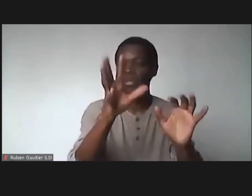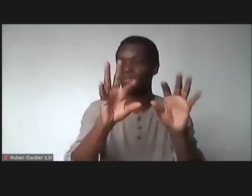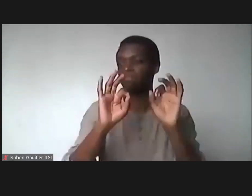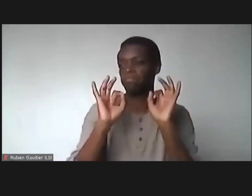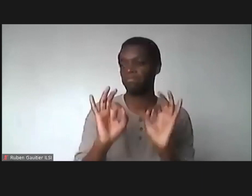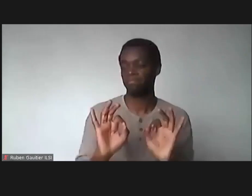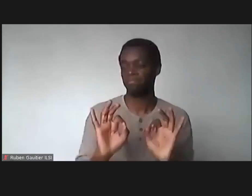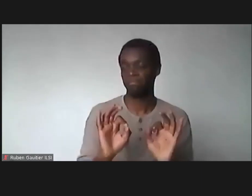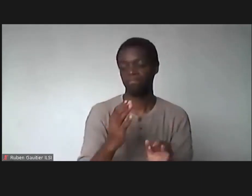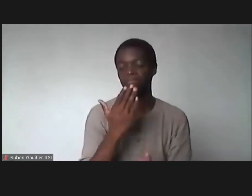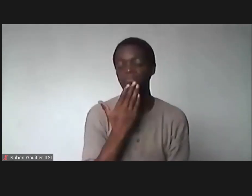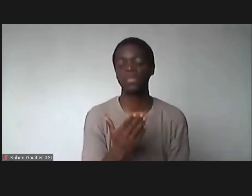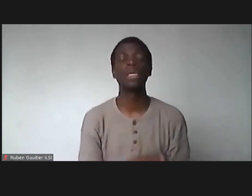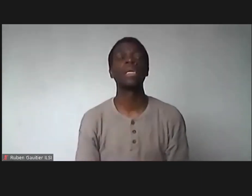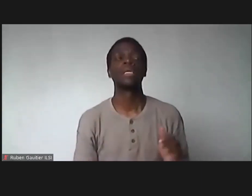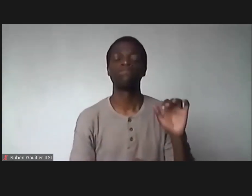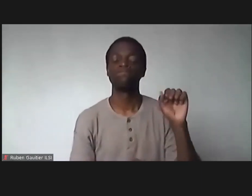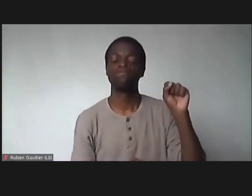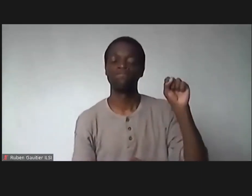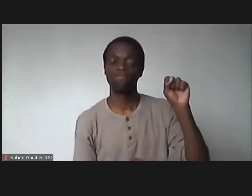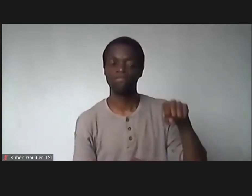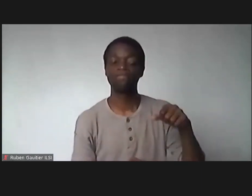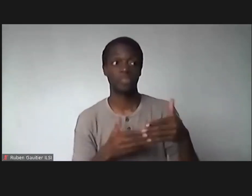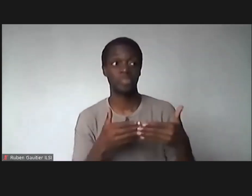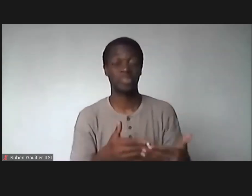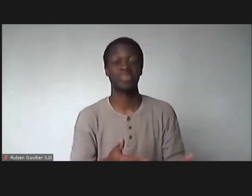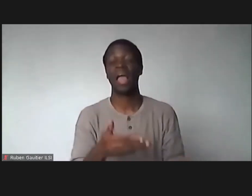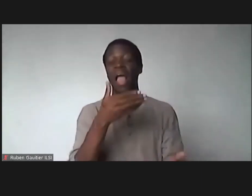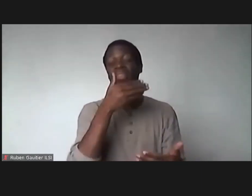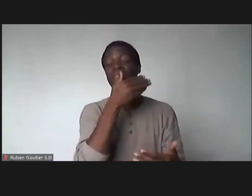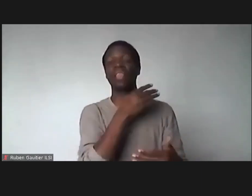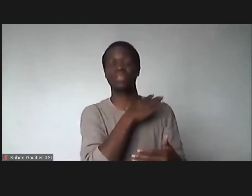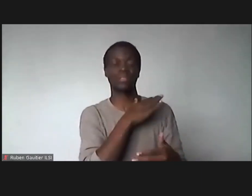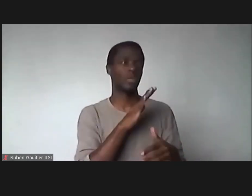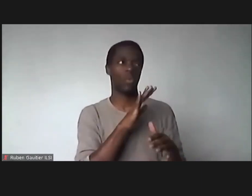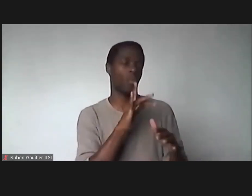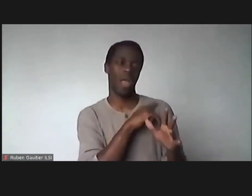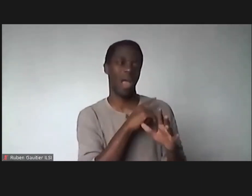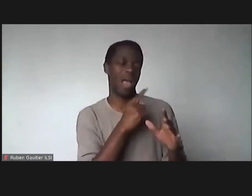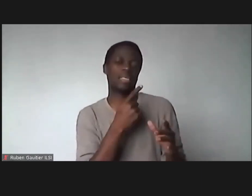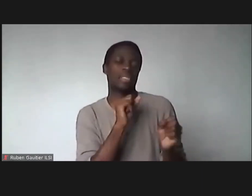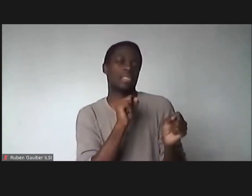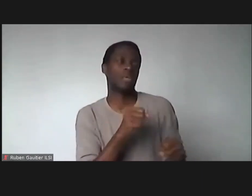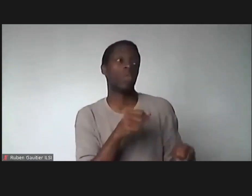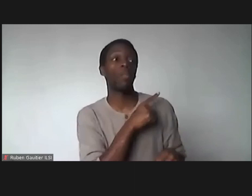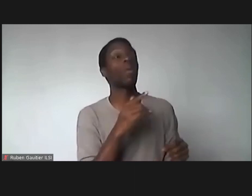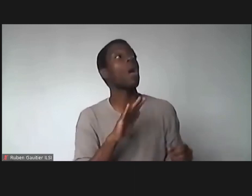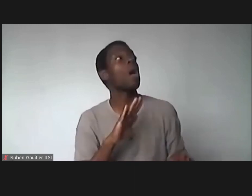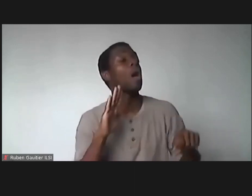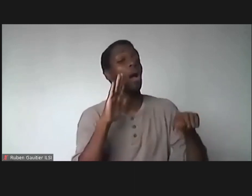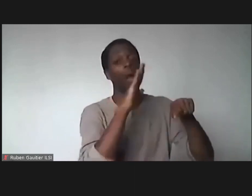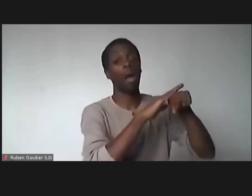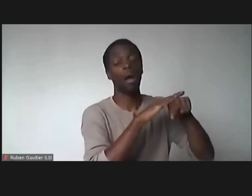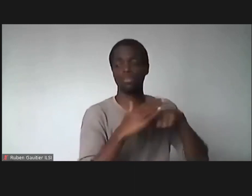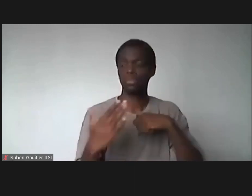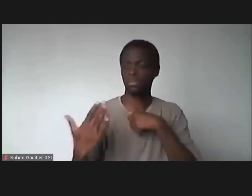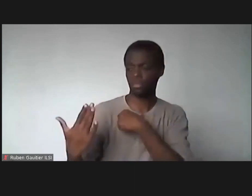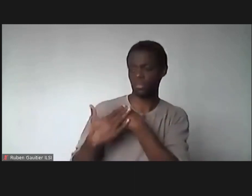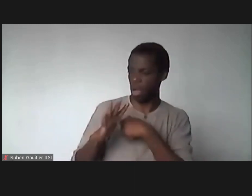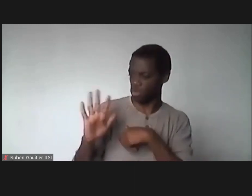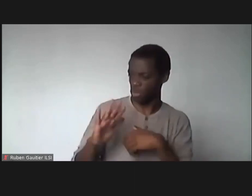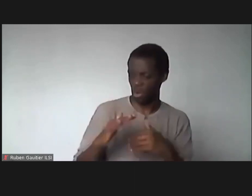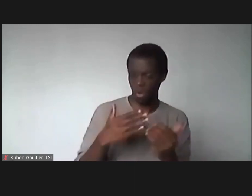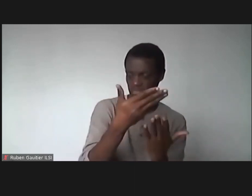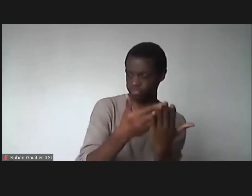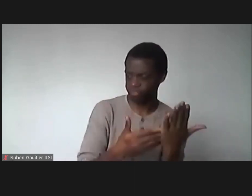digamos, o por lo menos cuando lo reconversamos, ya era tarde, digamos, ya se habían hecho todos los instrumentos, porque viste que se